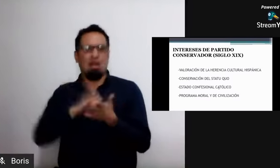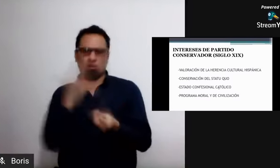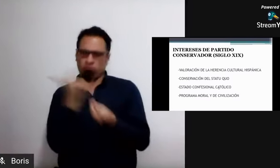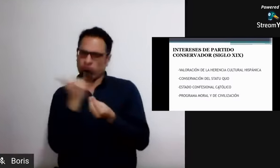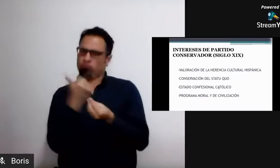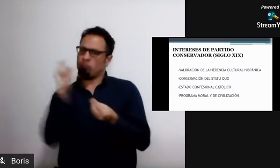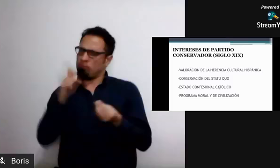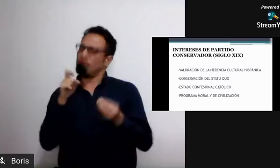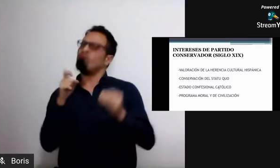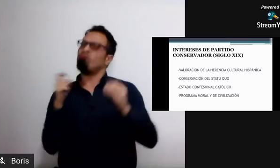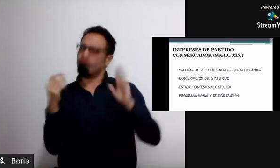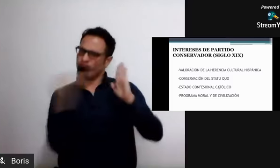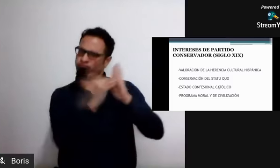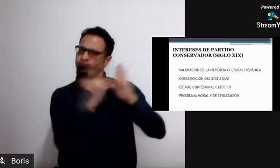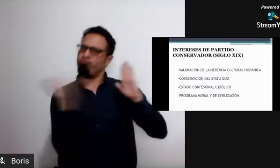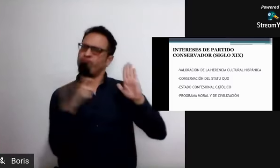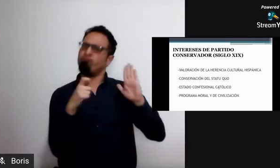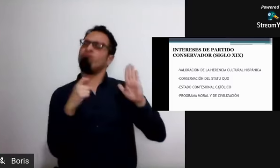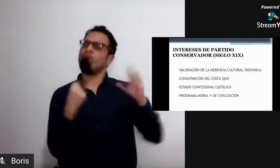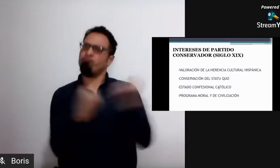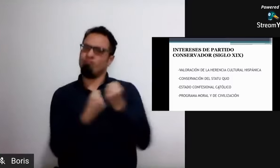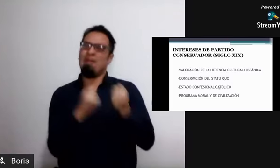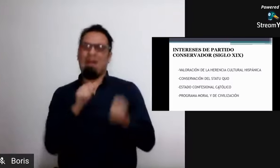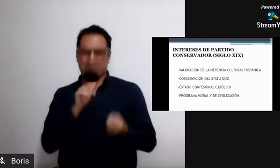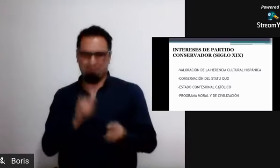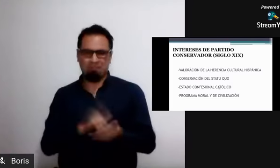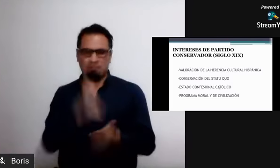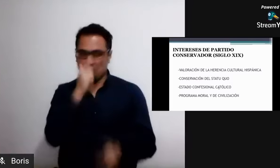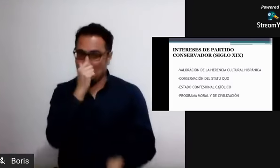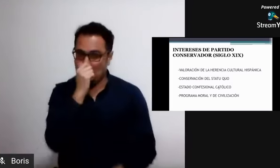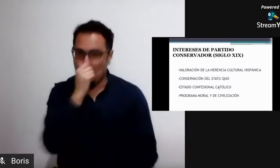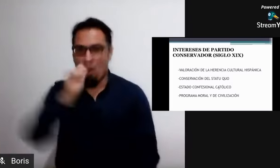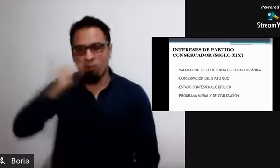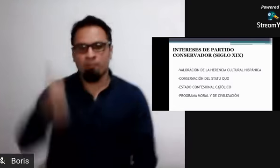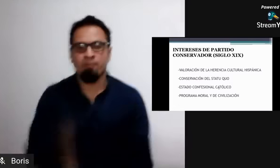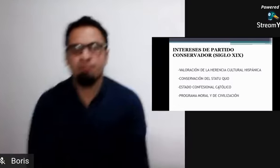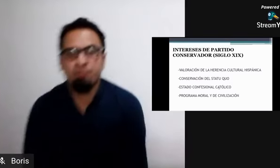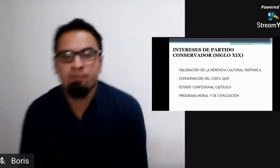formación y la educación también tenía un alto componente de enfoque católico.